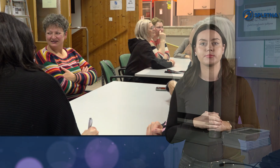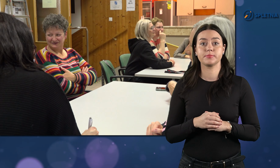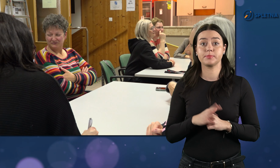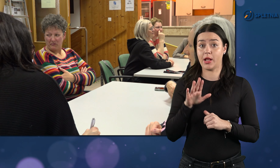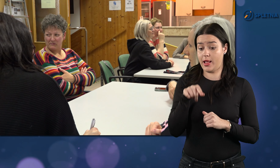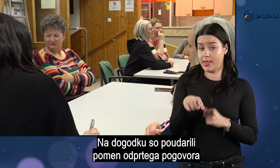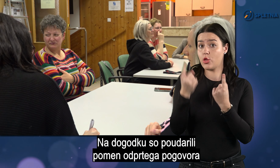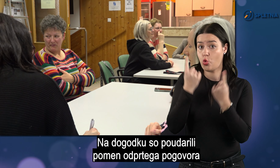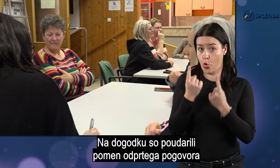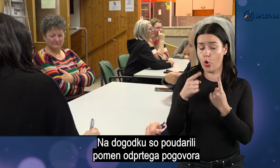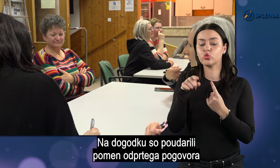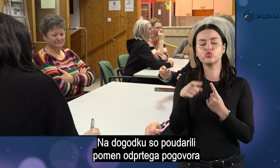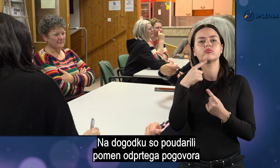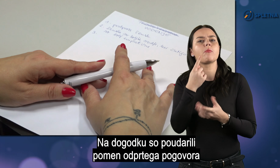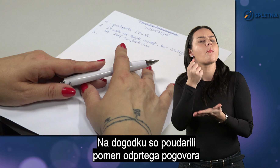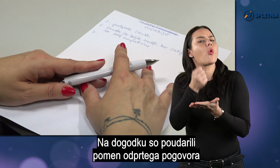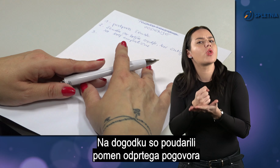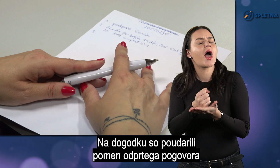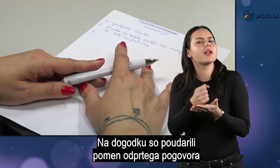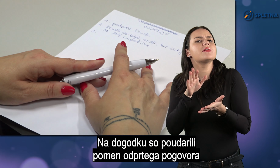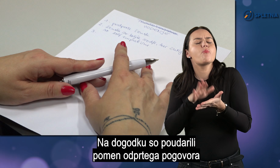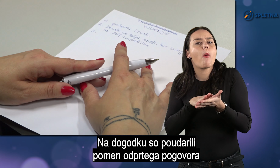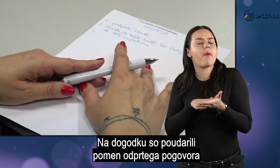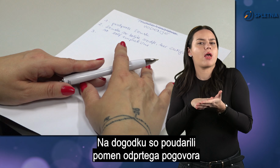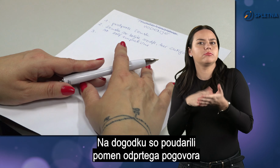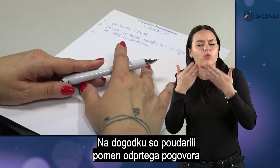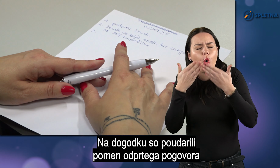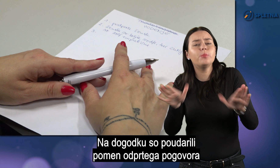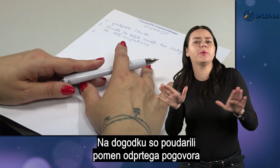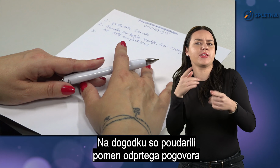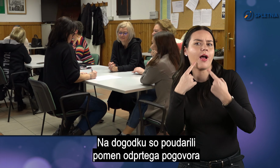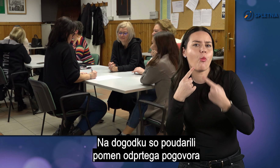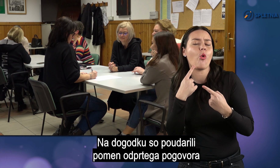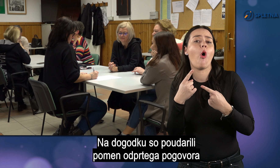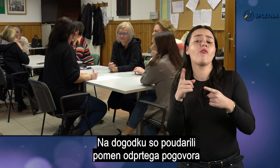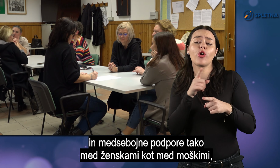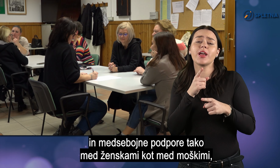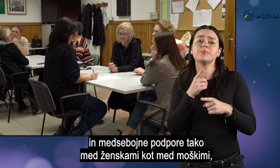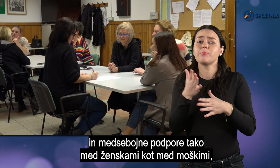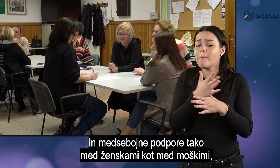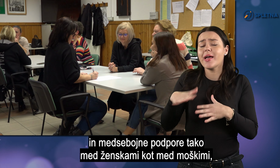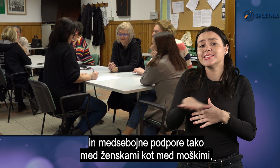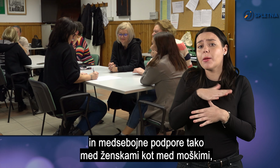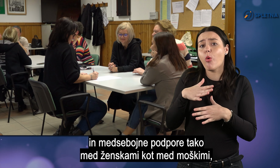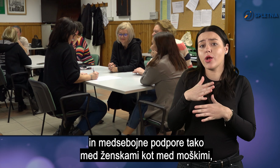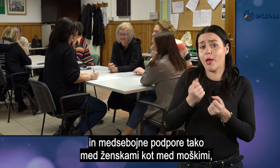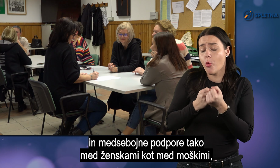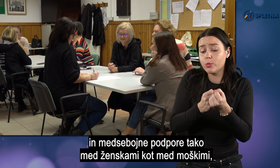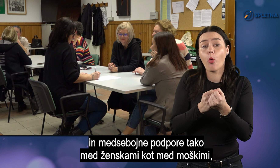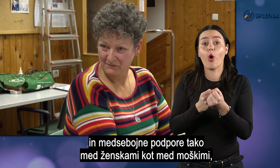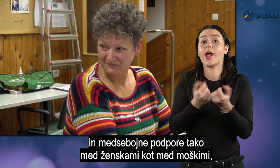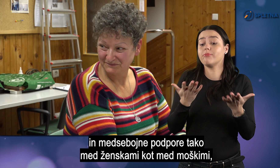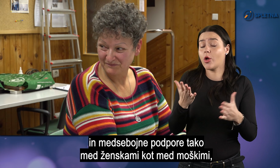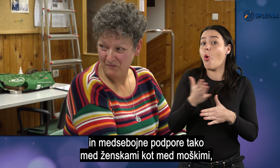to. Na dogodku so poudarili pomen odprtega pogovora in medsebojne podpore, tako med ženskami kot med